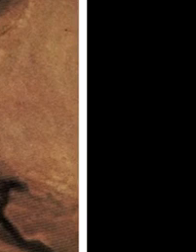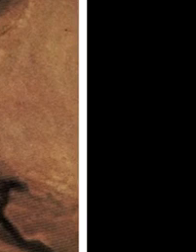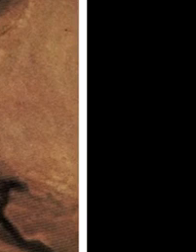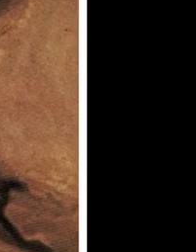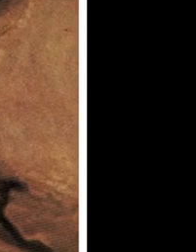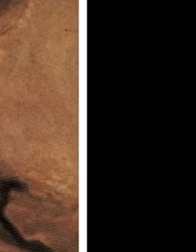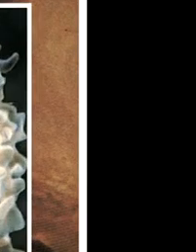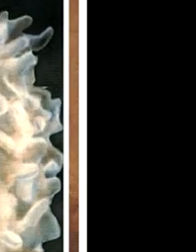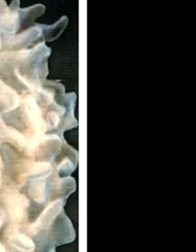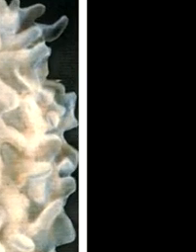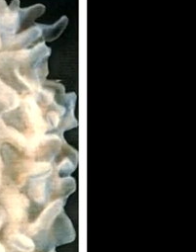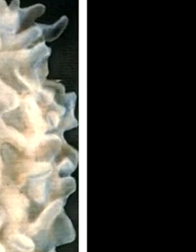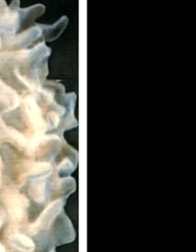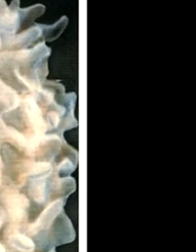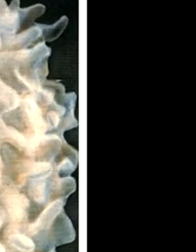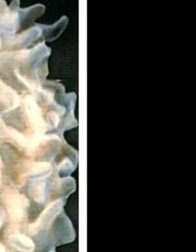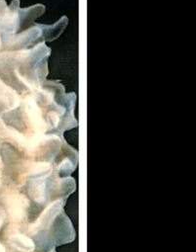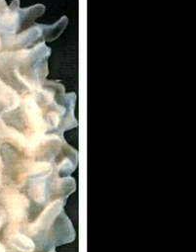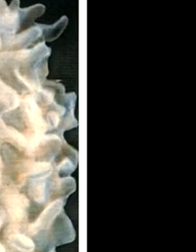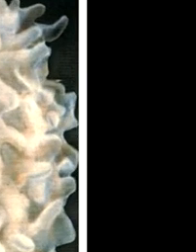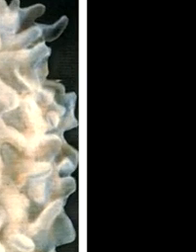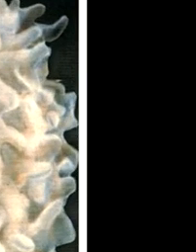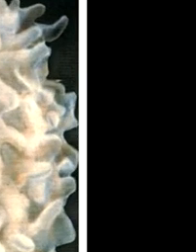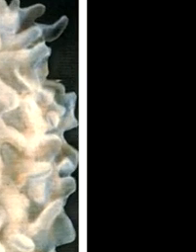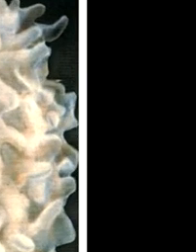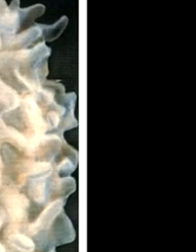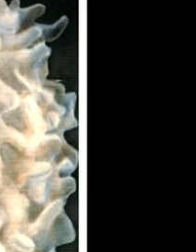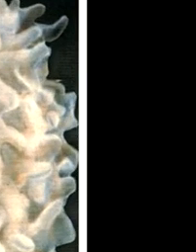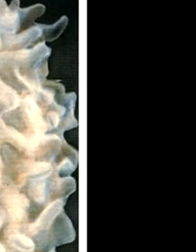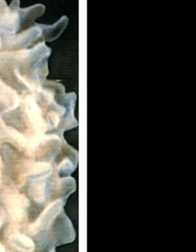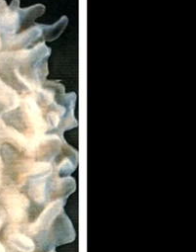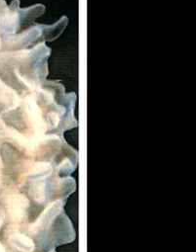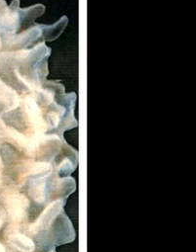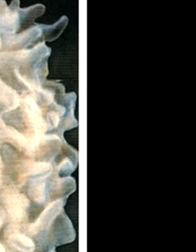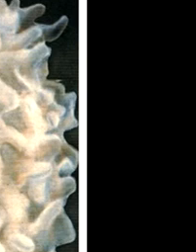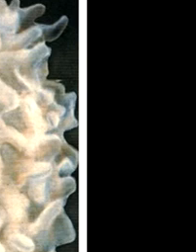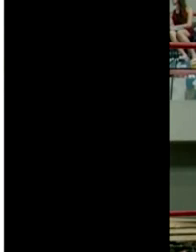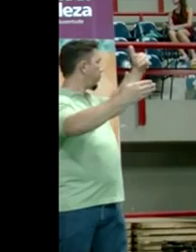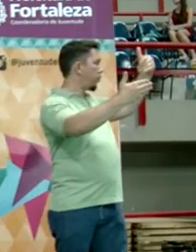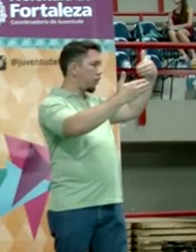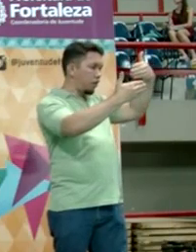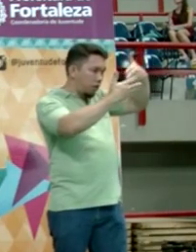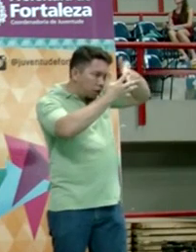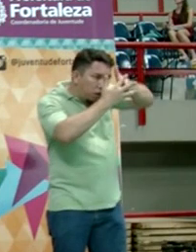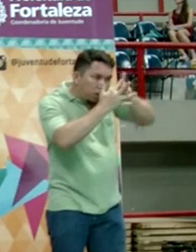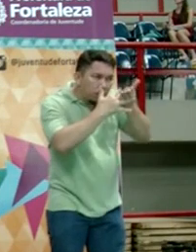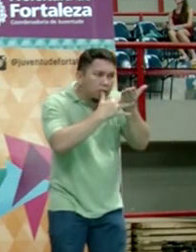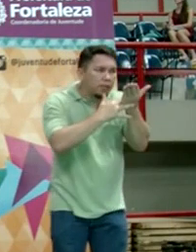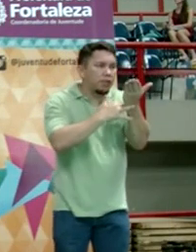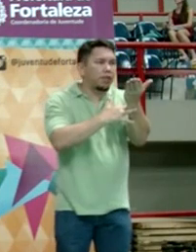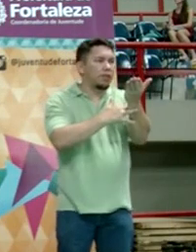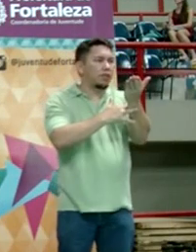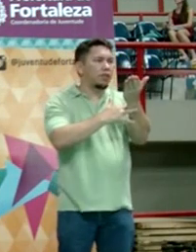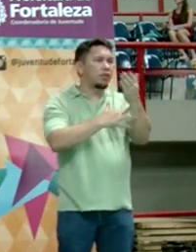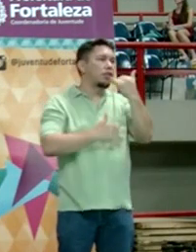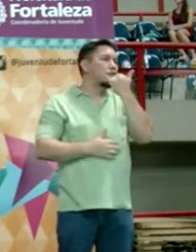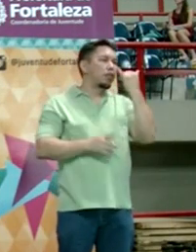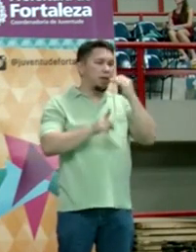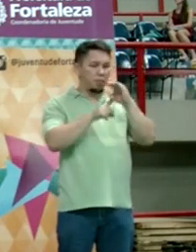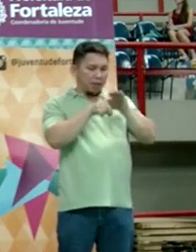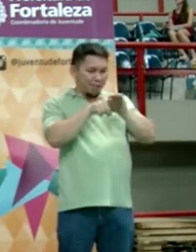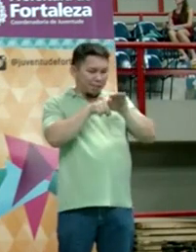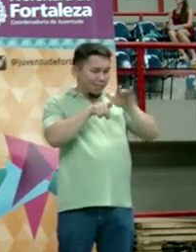globo branco. Olha aí. Então você começa a perceber que a escala que você usa